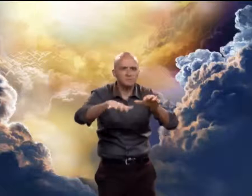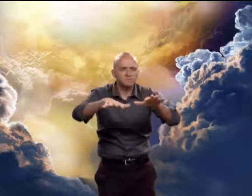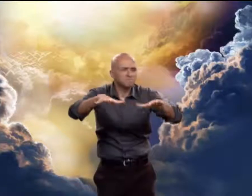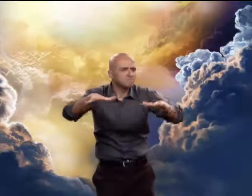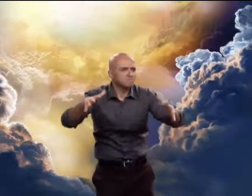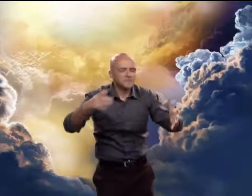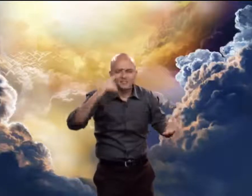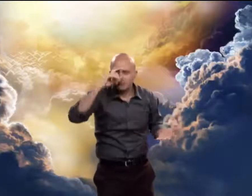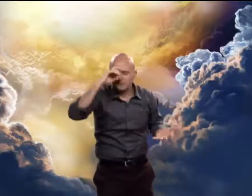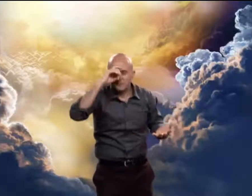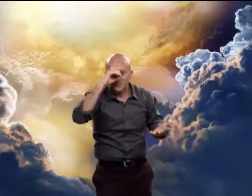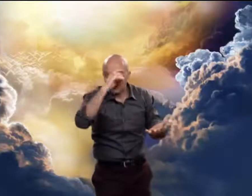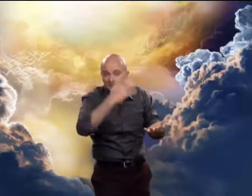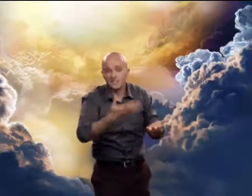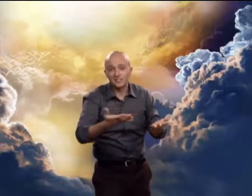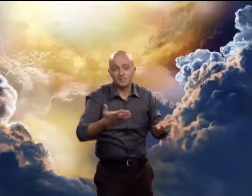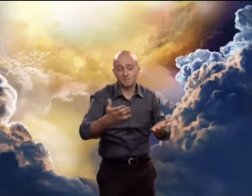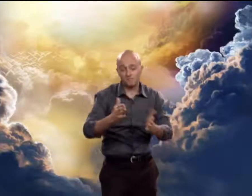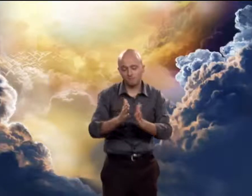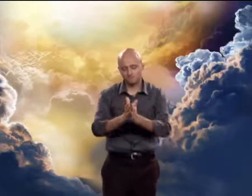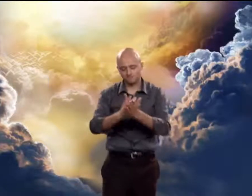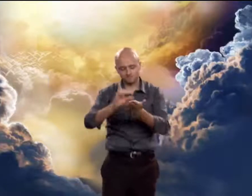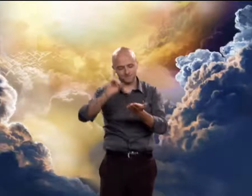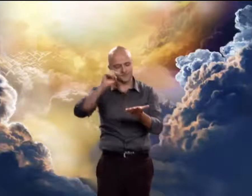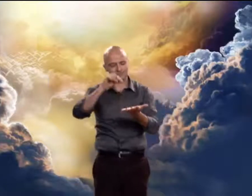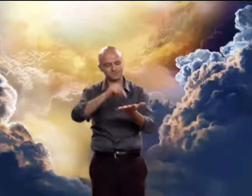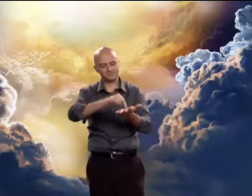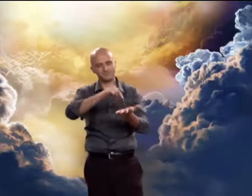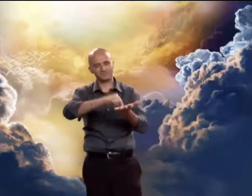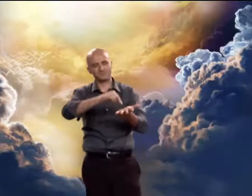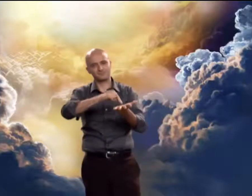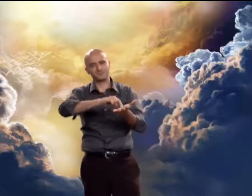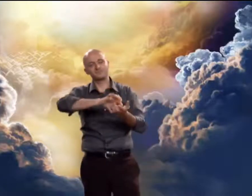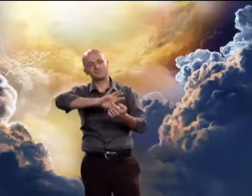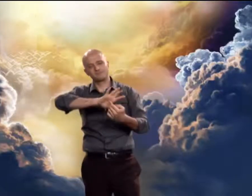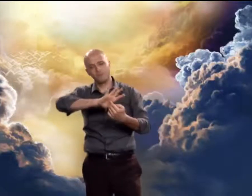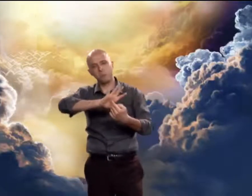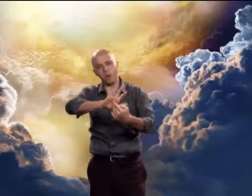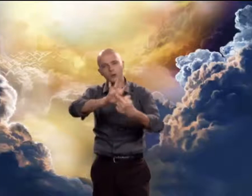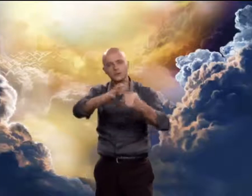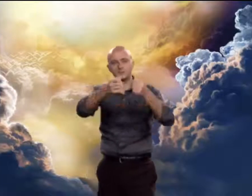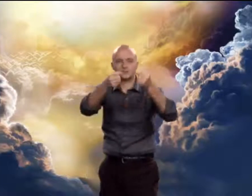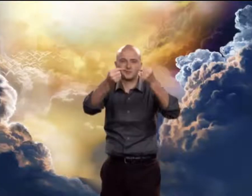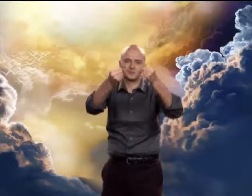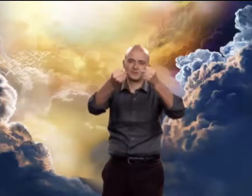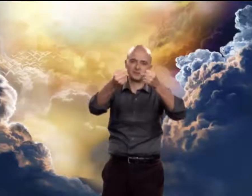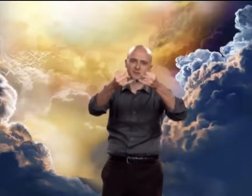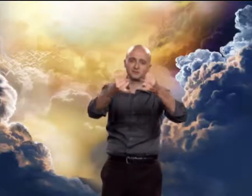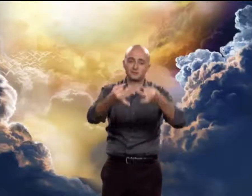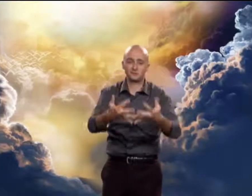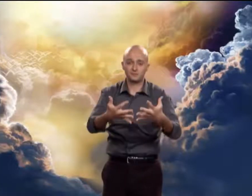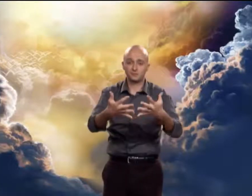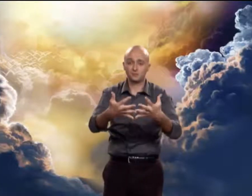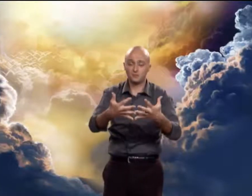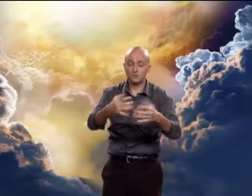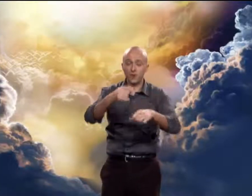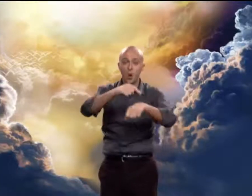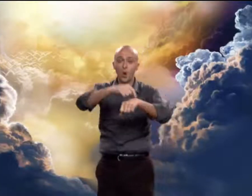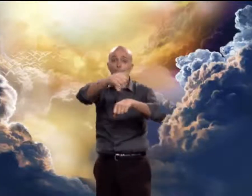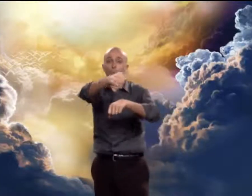aos raios de luz. Fecha aspas. Em carta, o Dr. Samuel Tenen relata, abre aspas, se